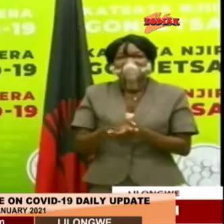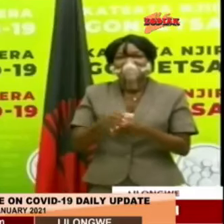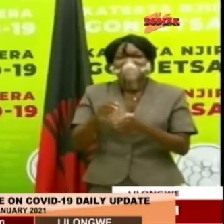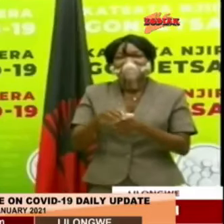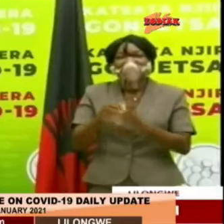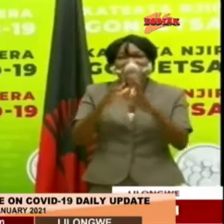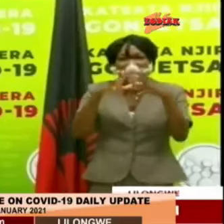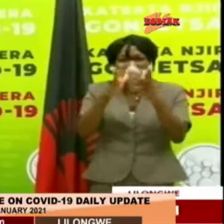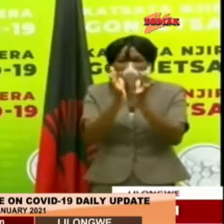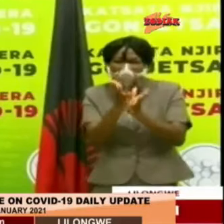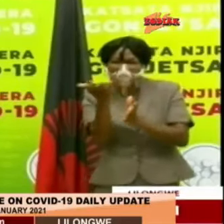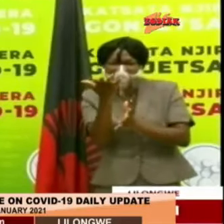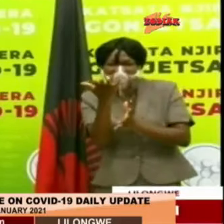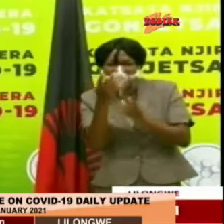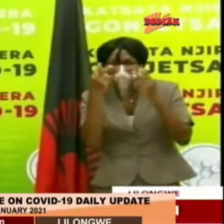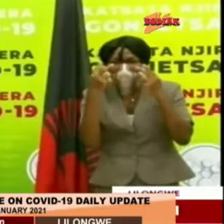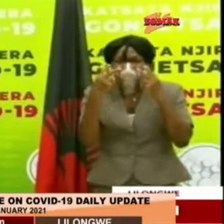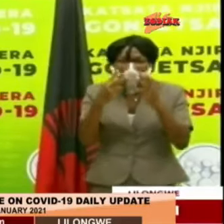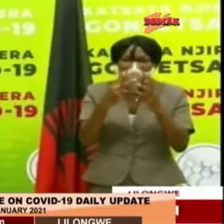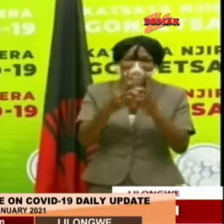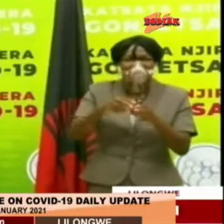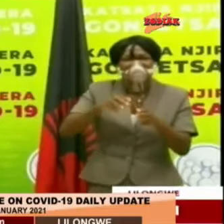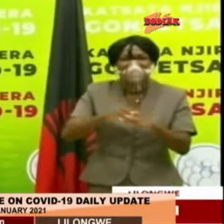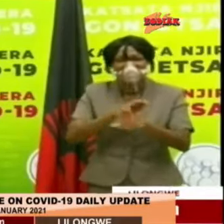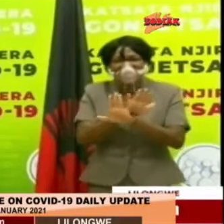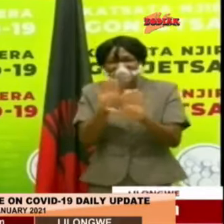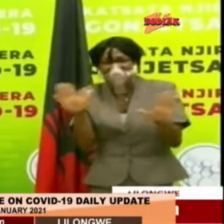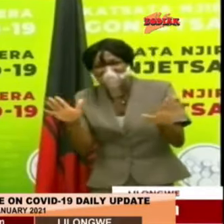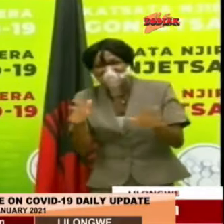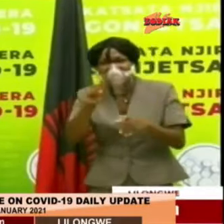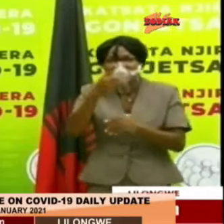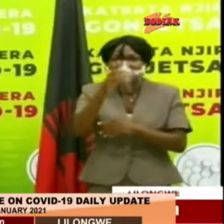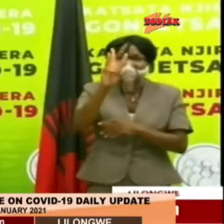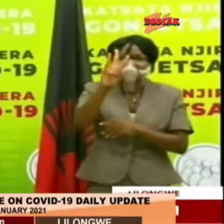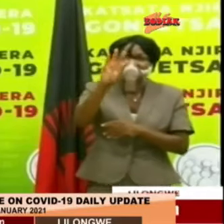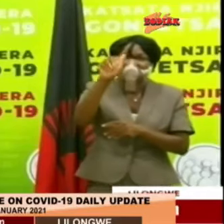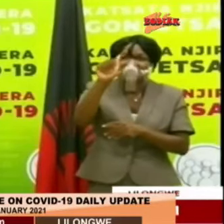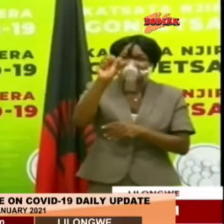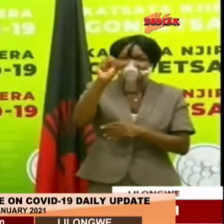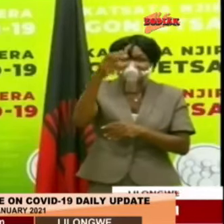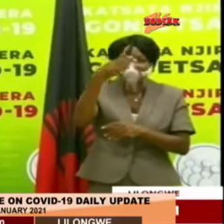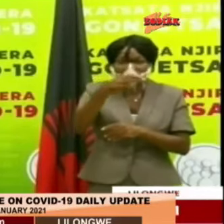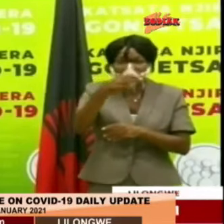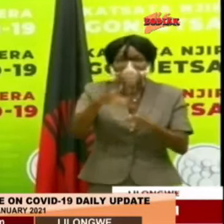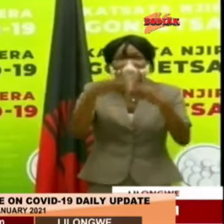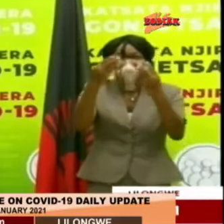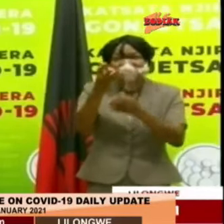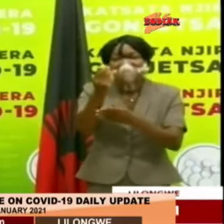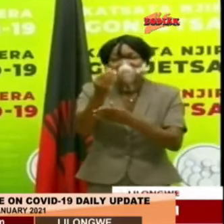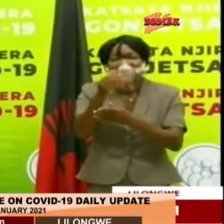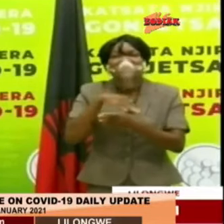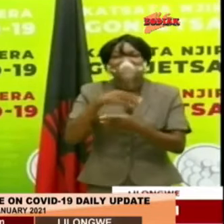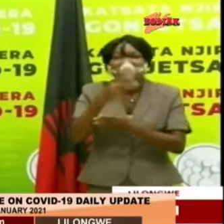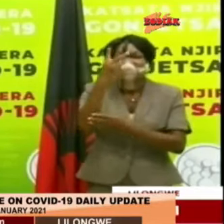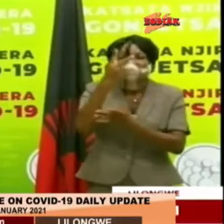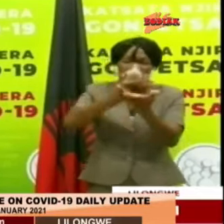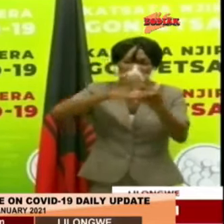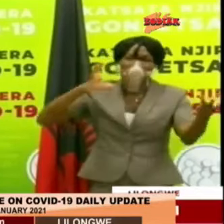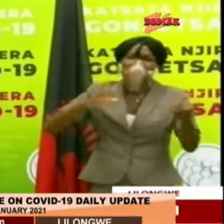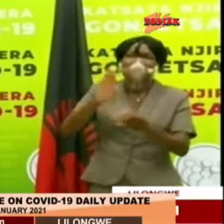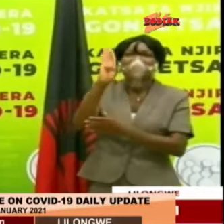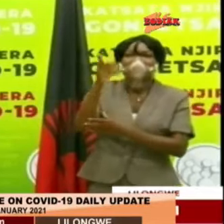wash itapasa 2 billion. 2 billion imene ndiyo ditandizire. Kuti kumasukulu kumene kulibire tuchina chilichonse. At